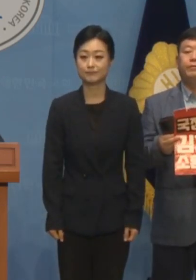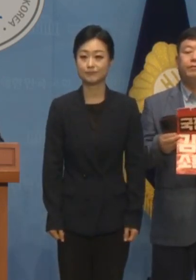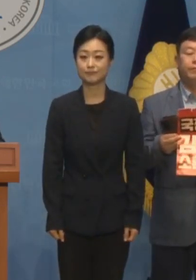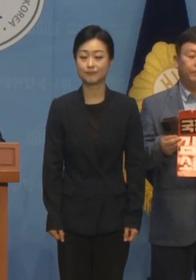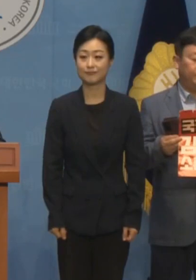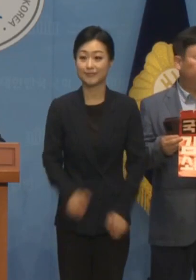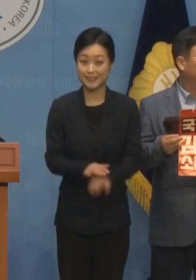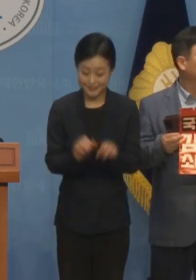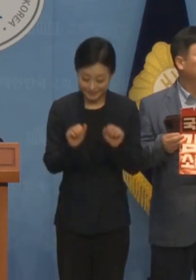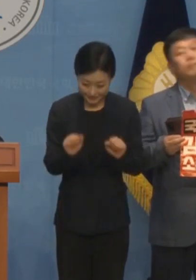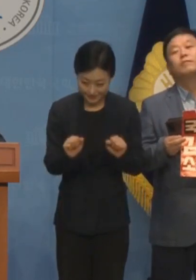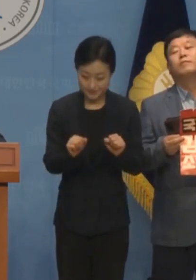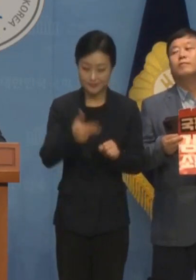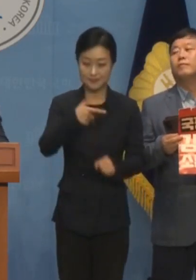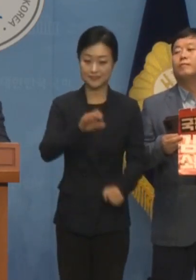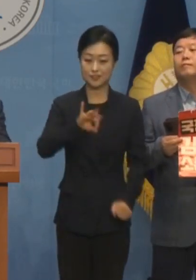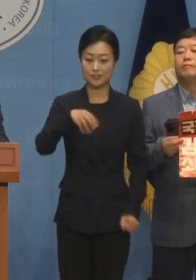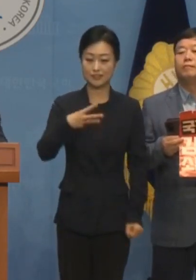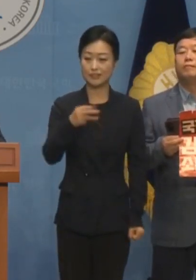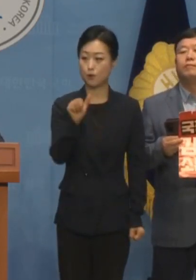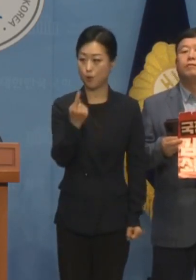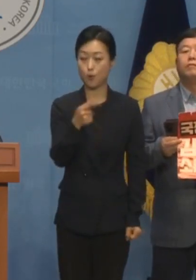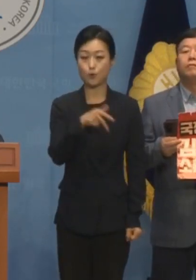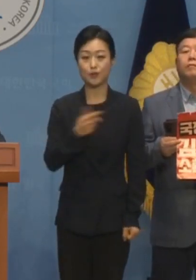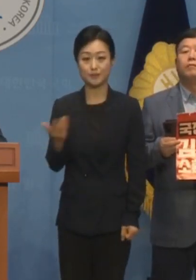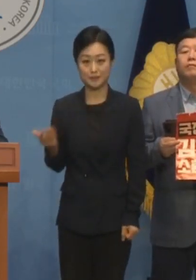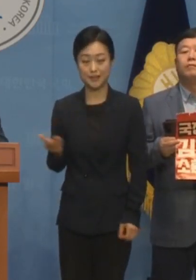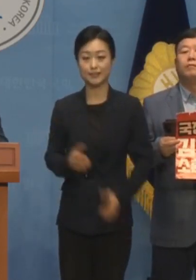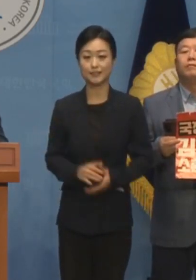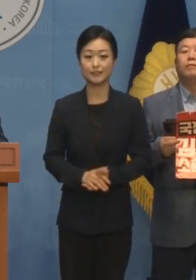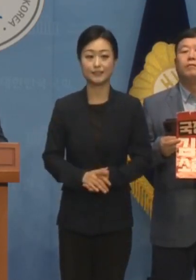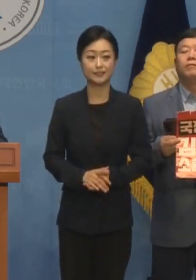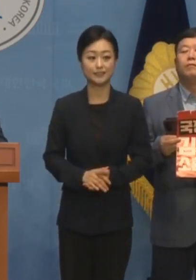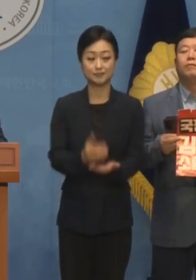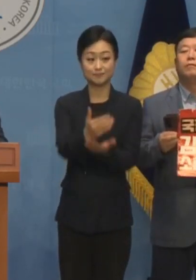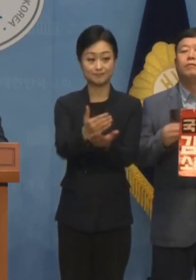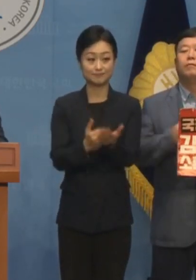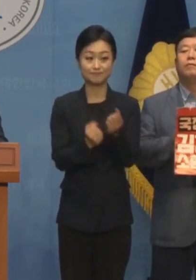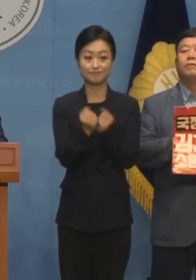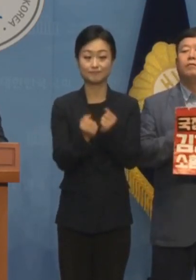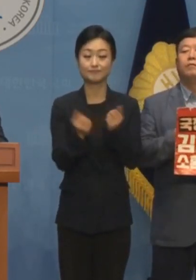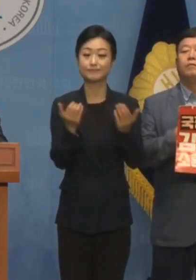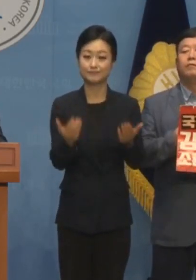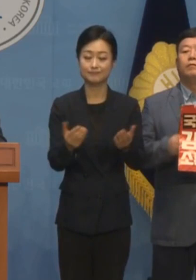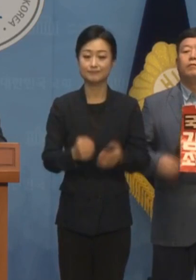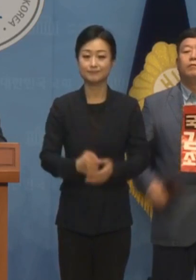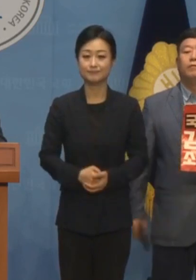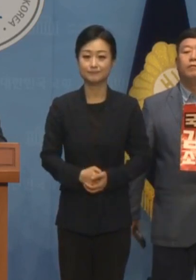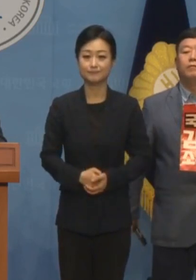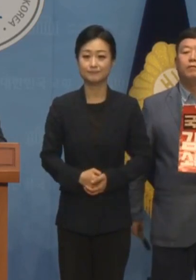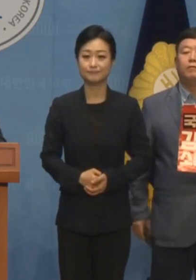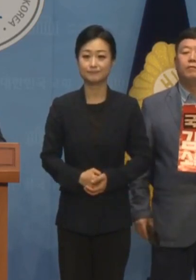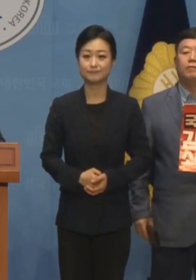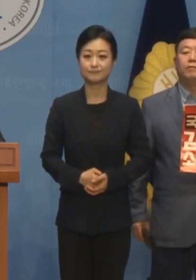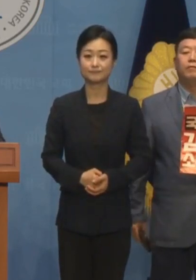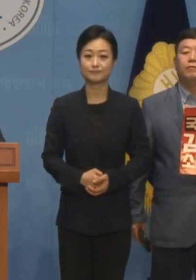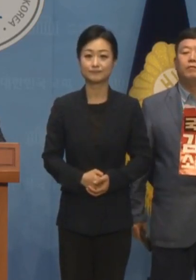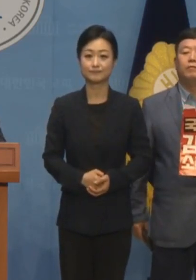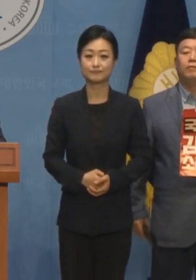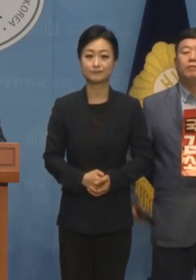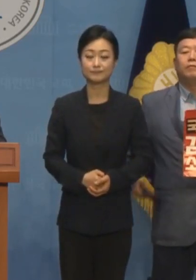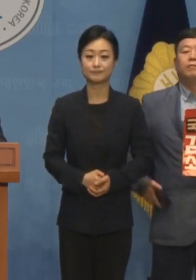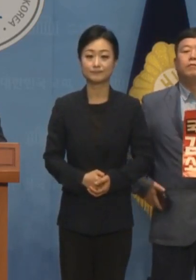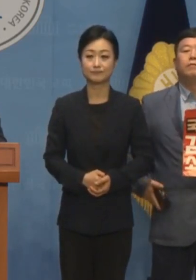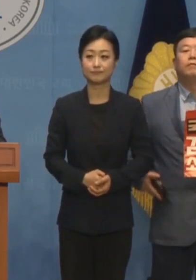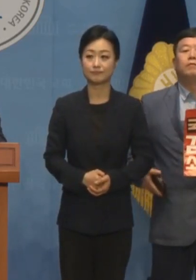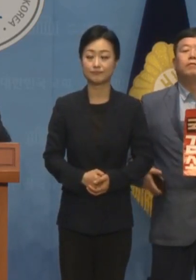네, 안녕하세요. 정을호 의원입니다. 준비된 기자회견문 낭독하겠습니다.